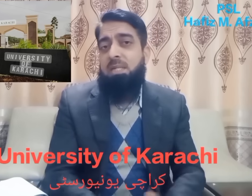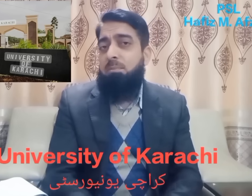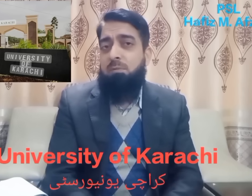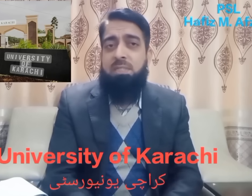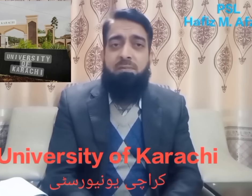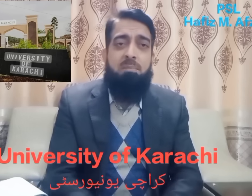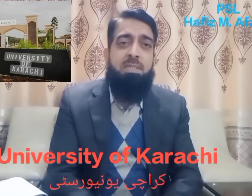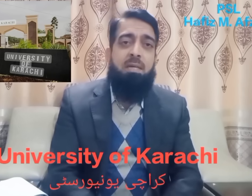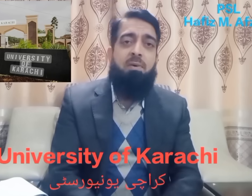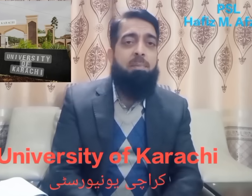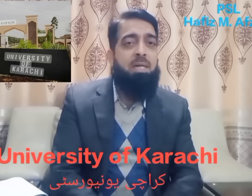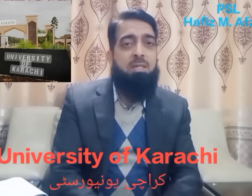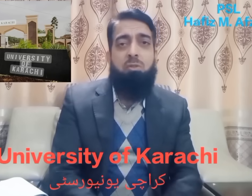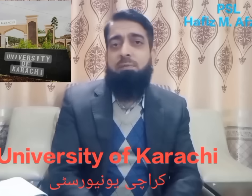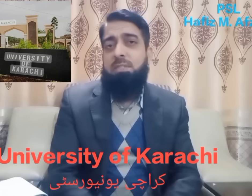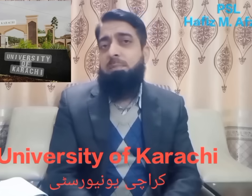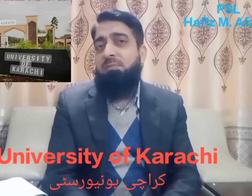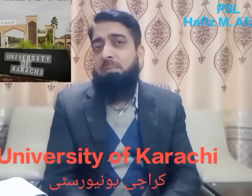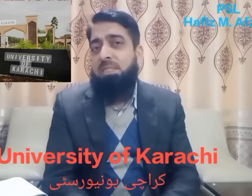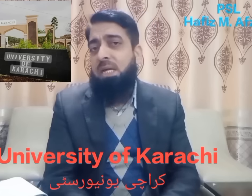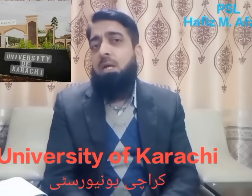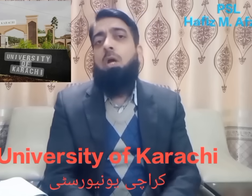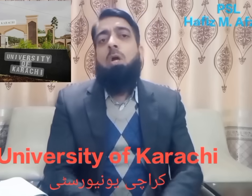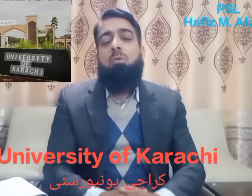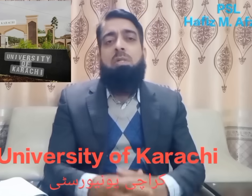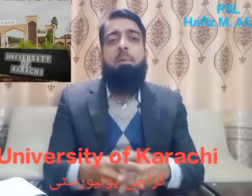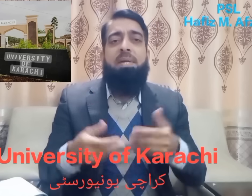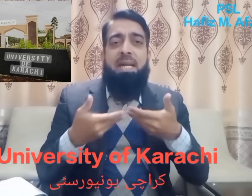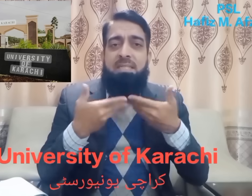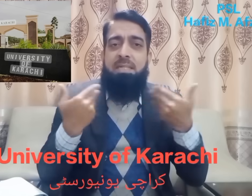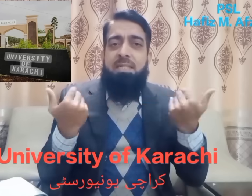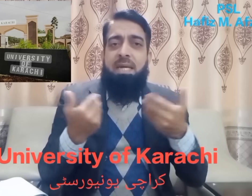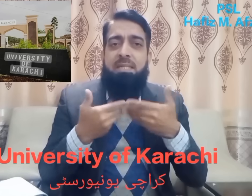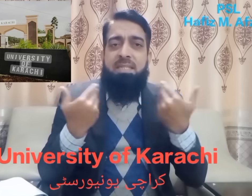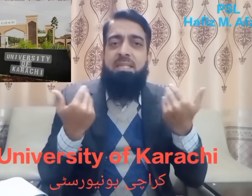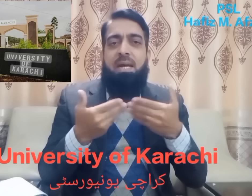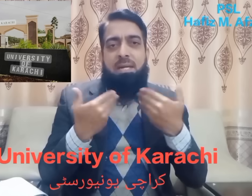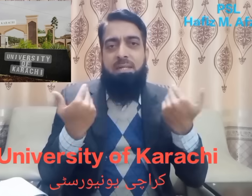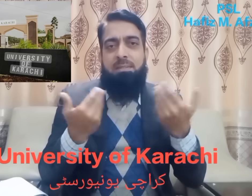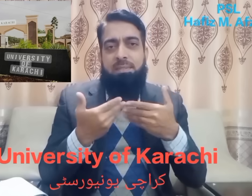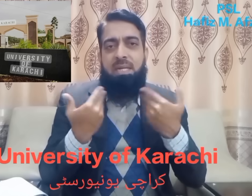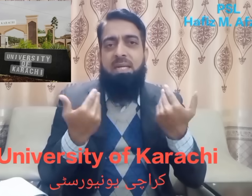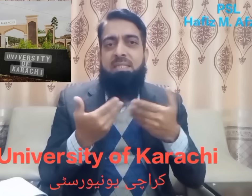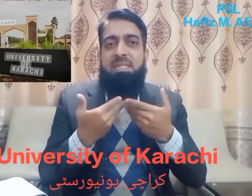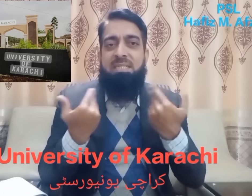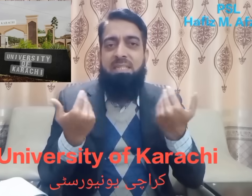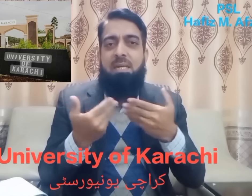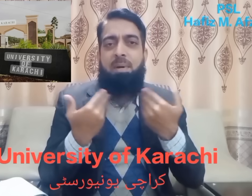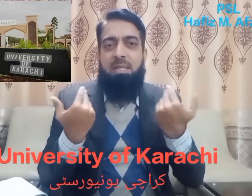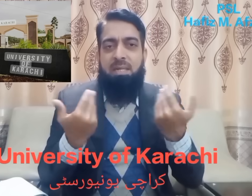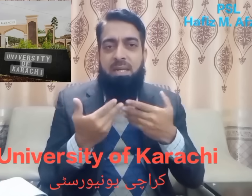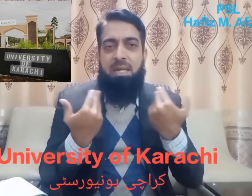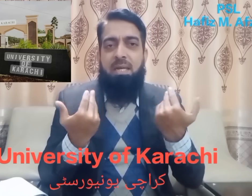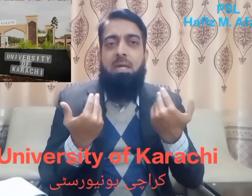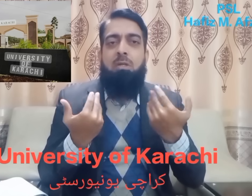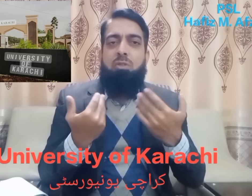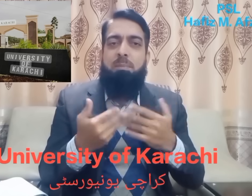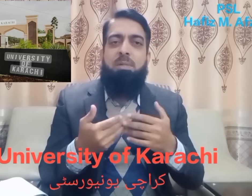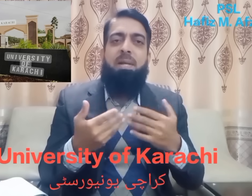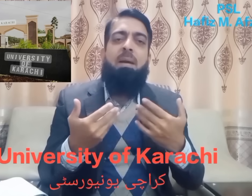पंजाब यूनिवर्सिटी फेमस है, वहां पे कराची यूनिवर्सिटी बड़ी फेमस है। तो जब हम कराची का साइन सिंध का, ठीक है, ये सिंध की बात करेंगे, तो सबसे पहले